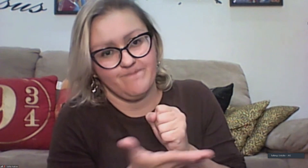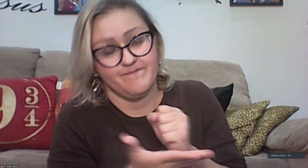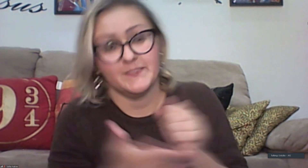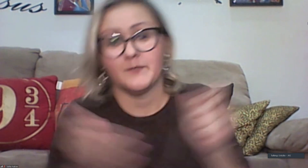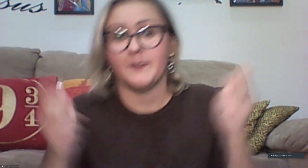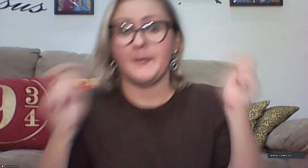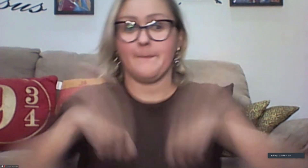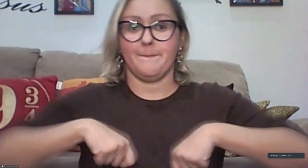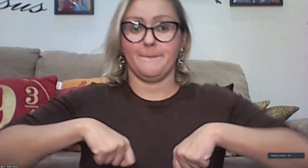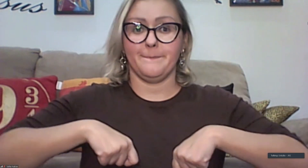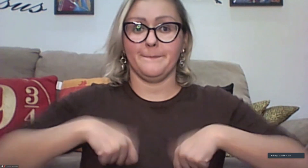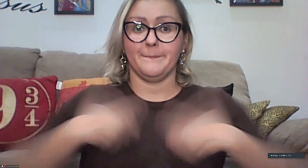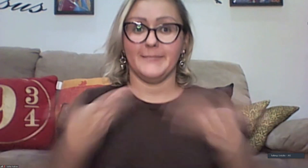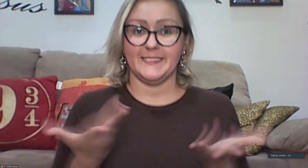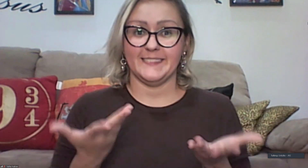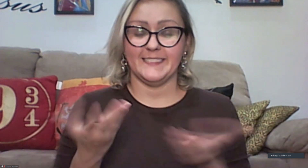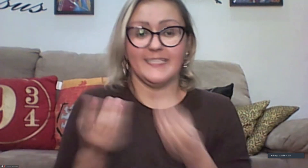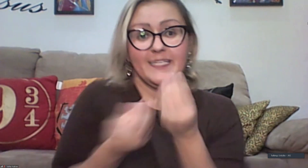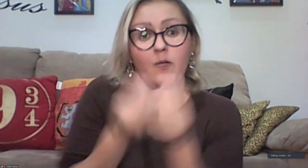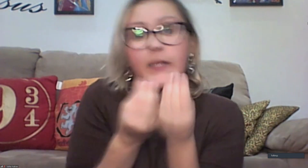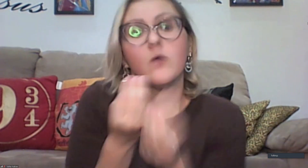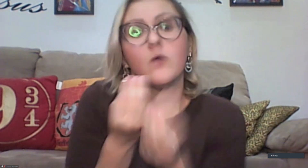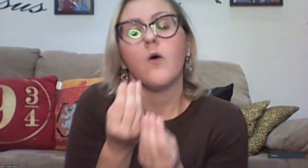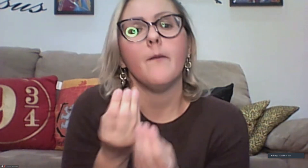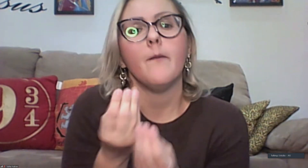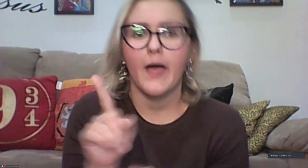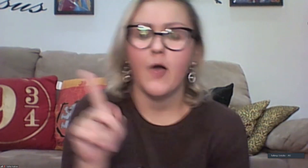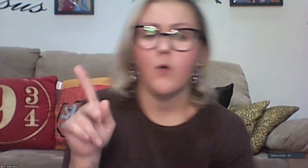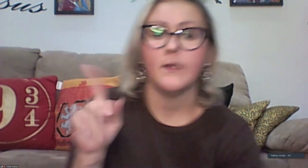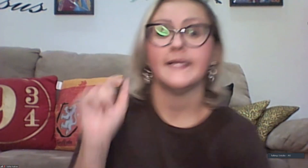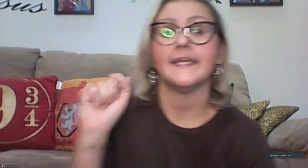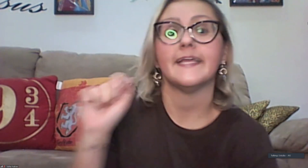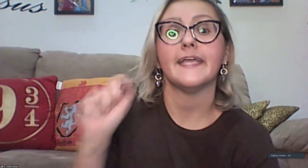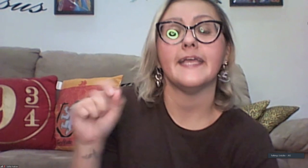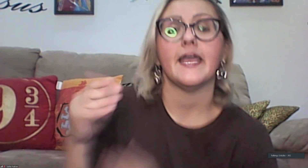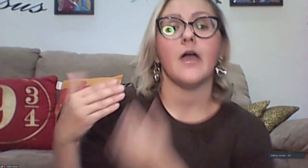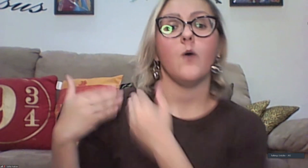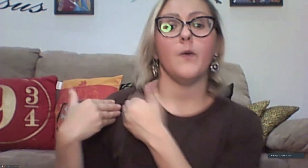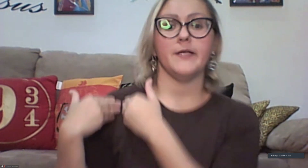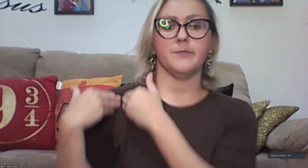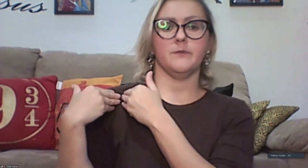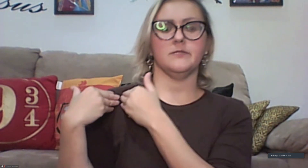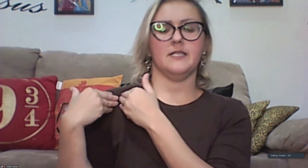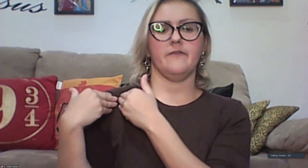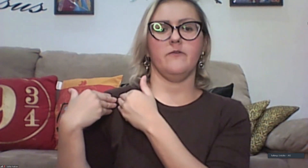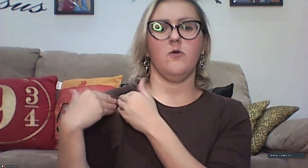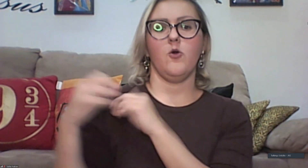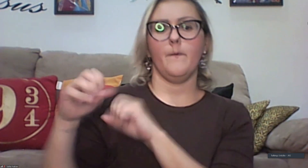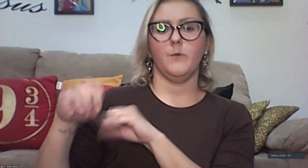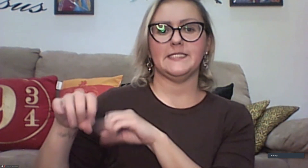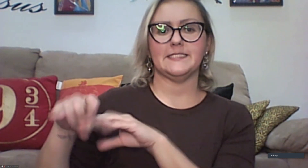às vezes tem pouco, é muito básico, o vocabulário é muito pequeno na língua de sinais deste